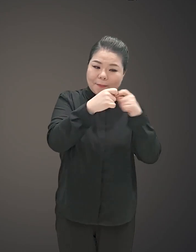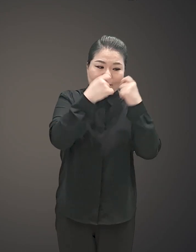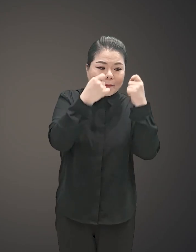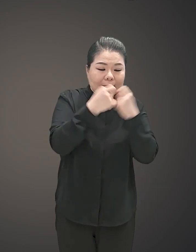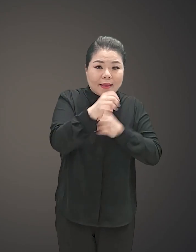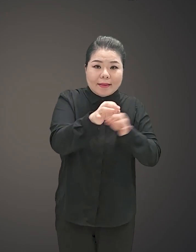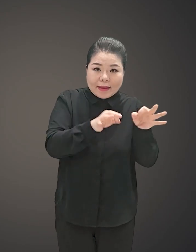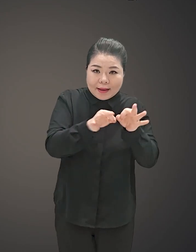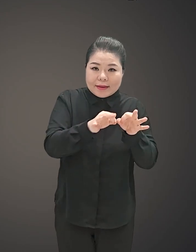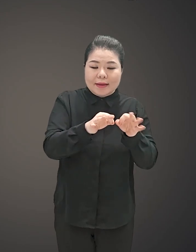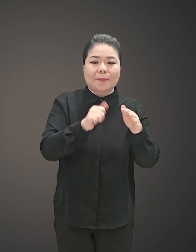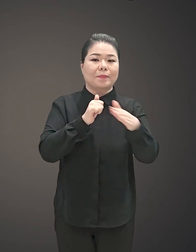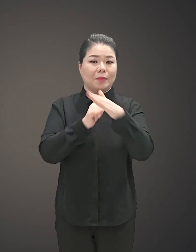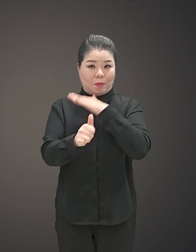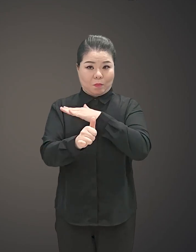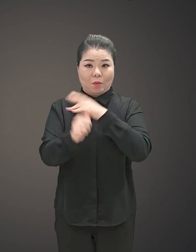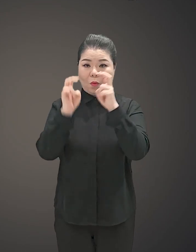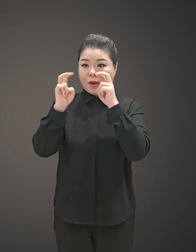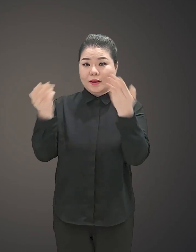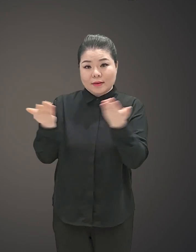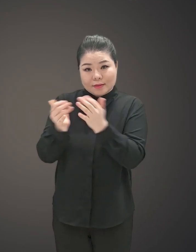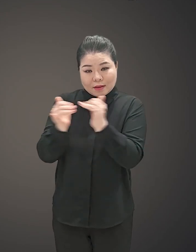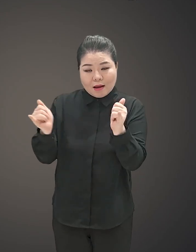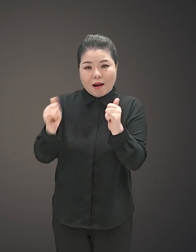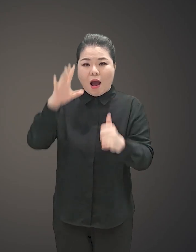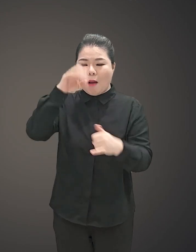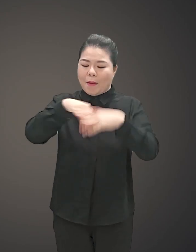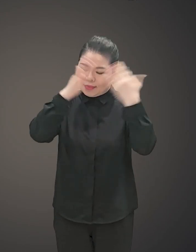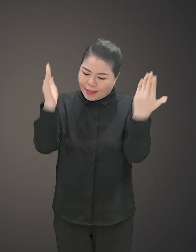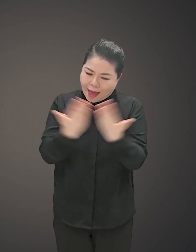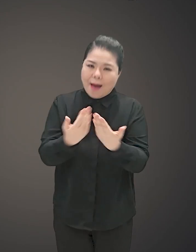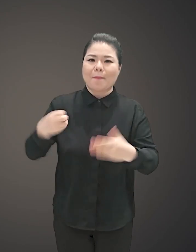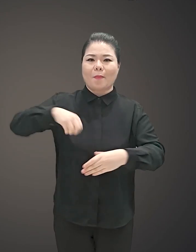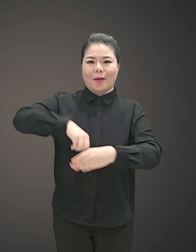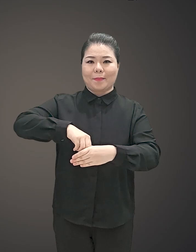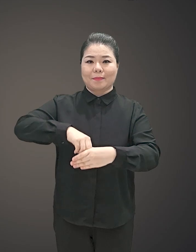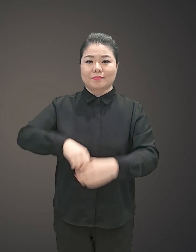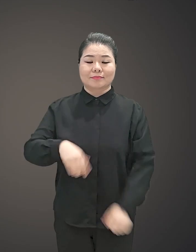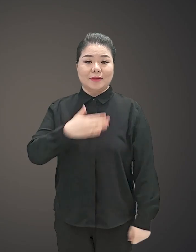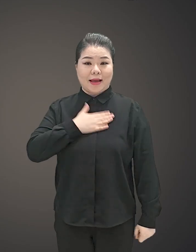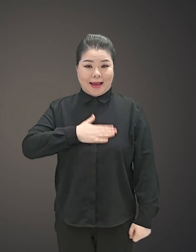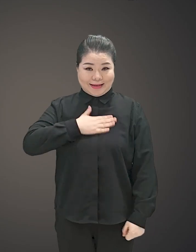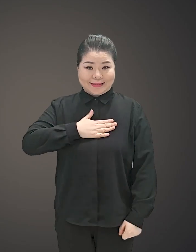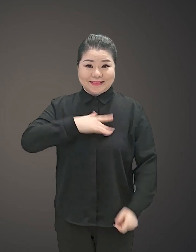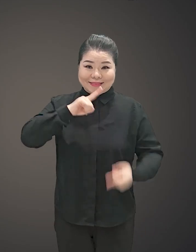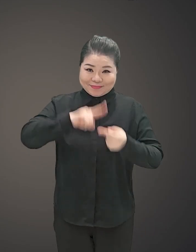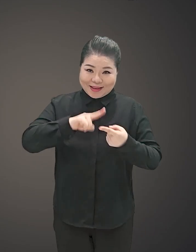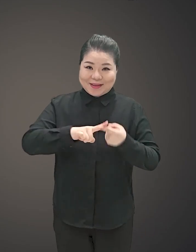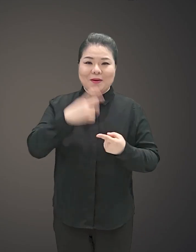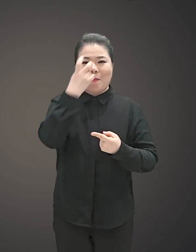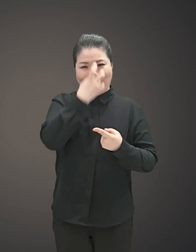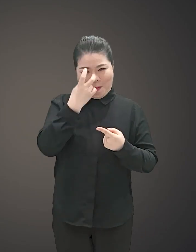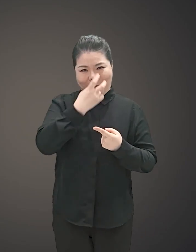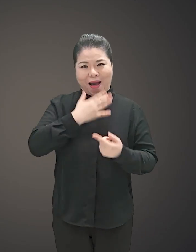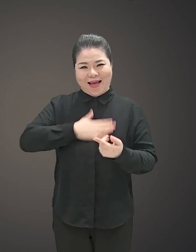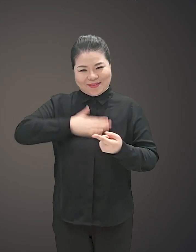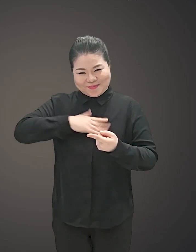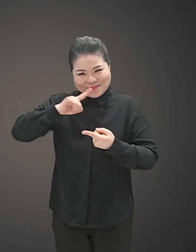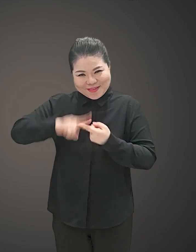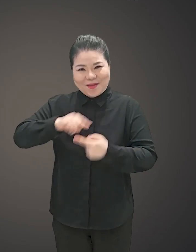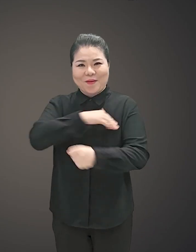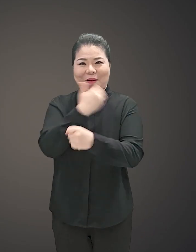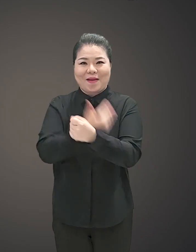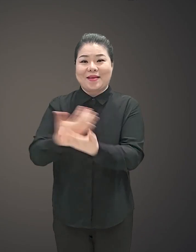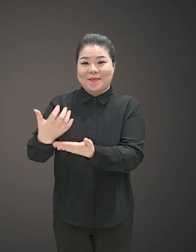대기업부터 자영업, CEO와 회사원, 알바까지 모두 해당된다. 아는 만큼 보호받고 아는 만큼 권리를